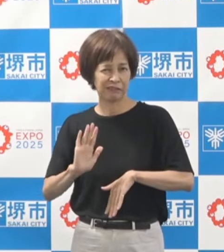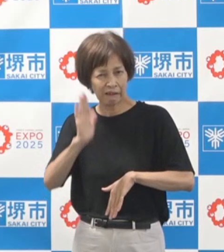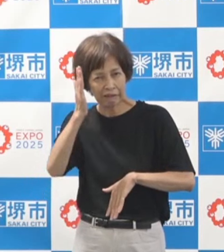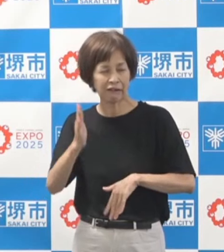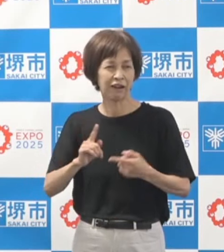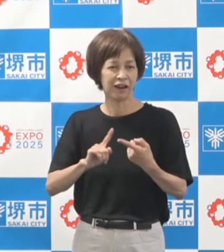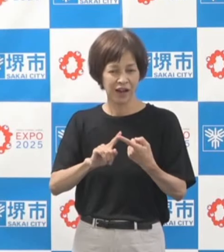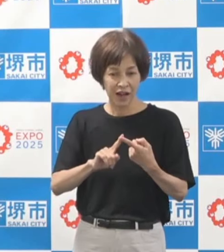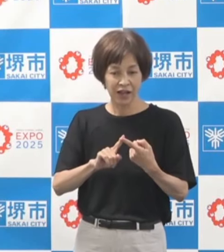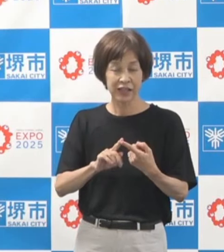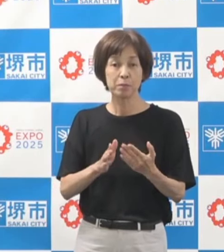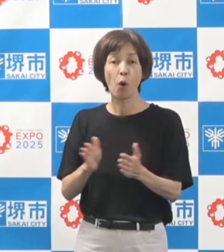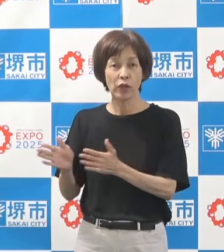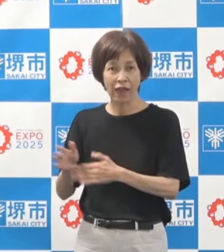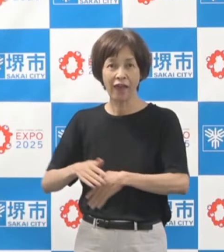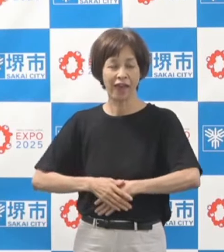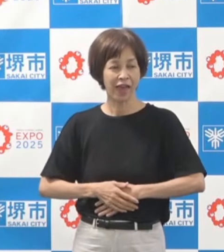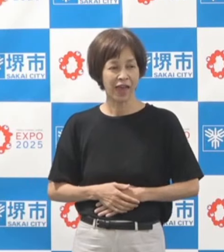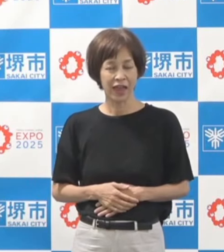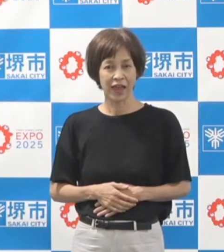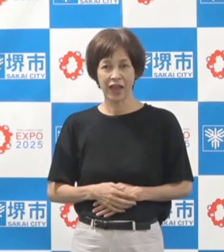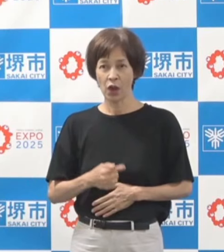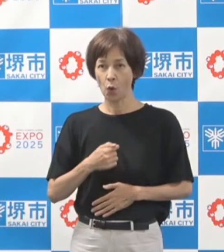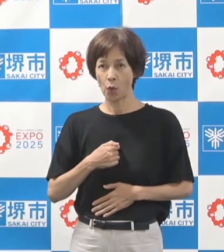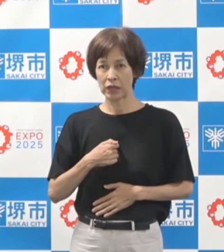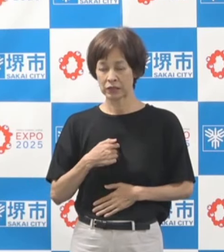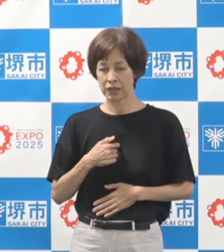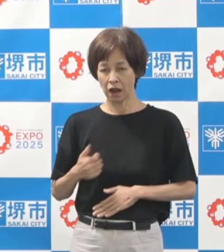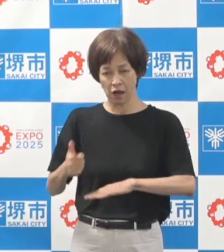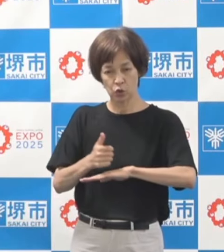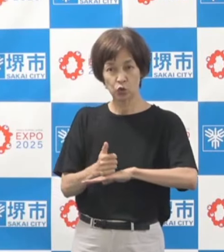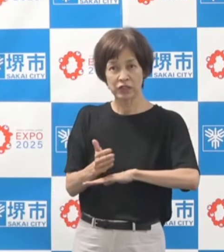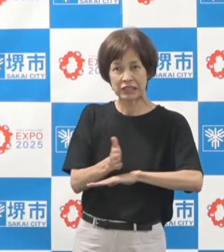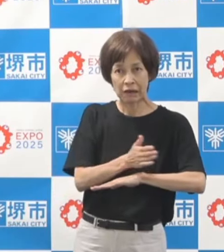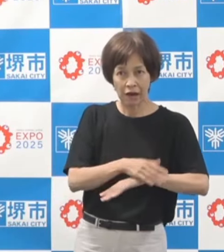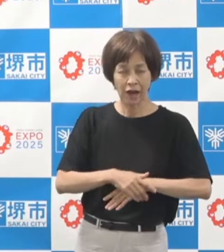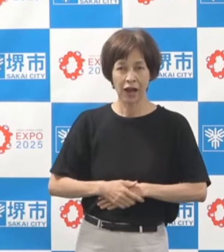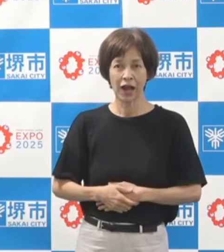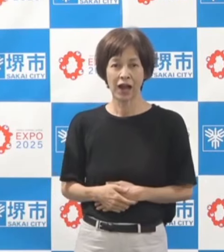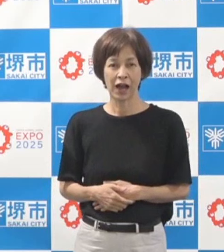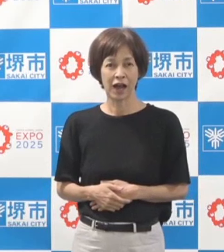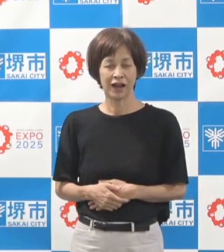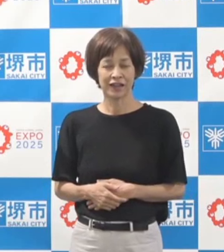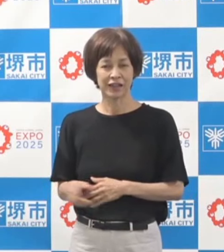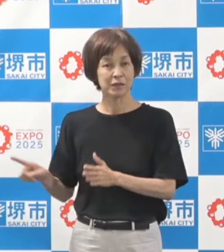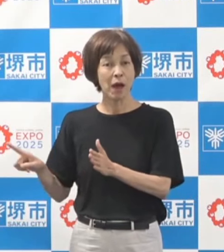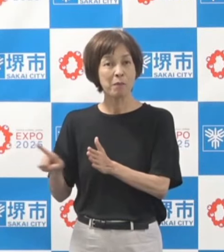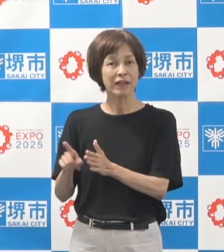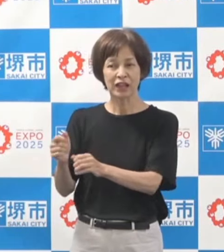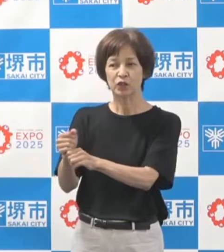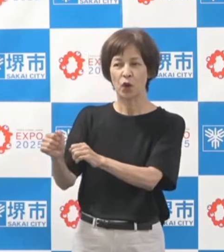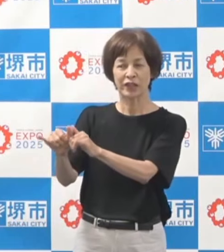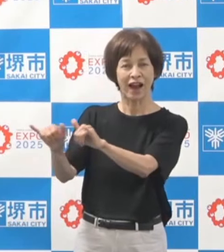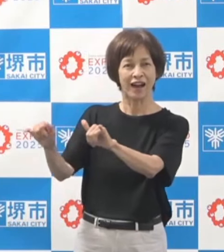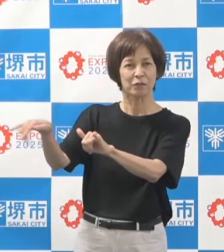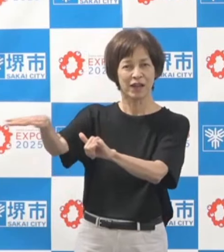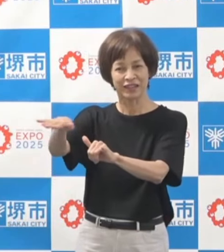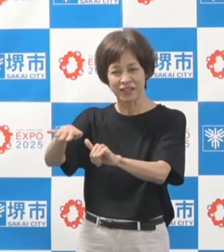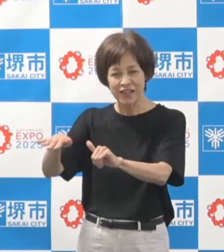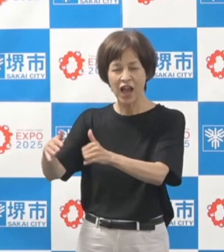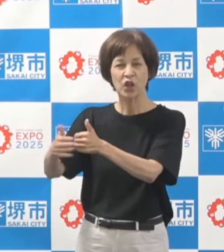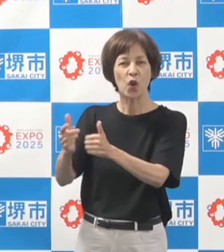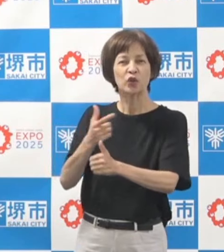そして一方で私が就任してからですね、 これまで事業者の皆さんが堺市と協力したいという